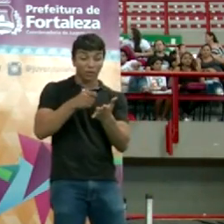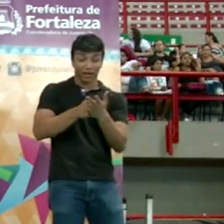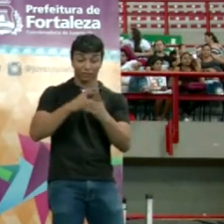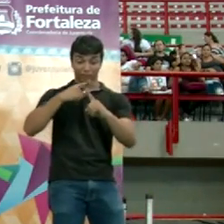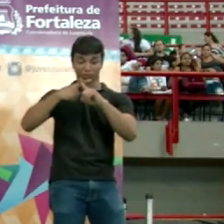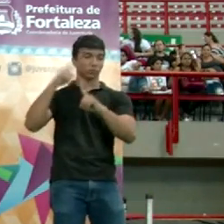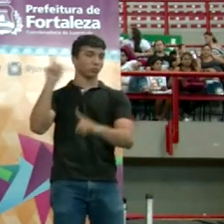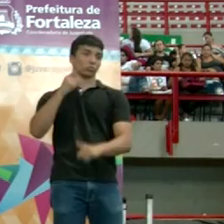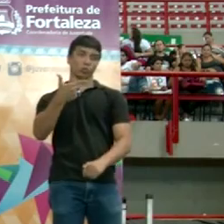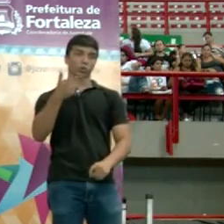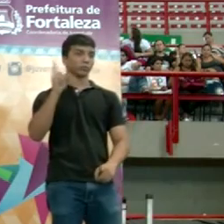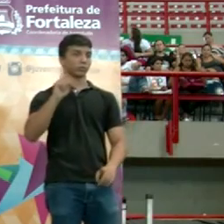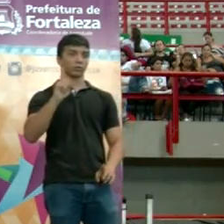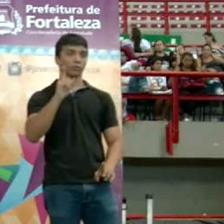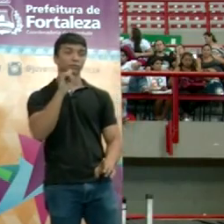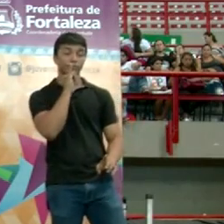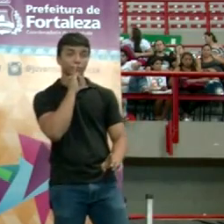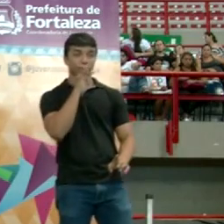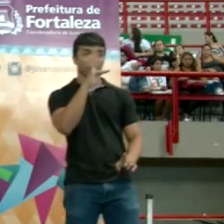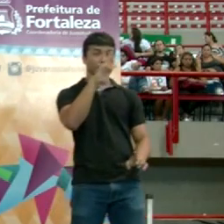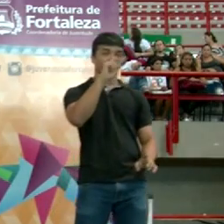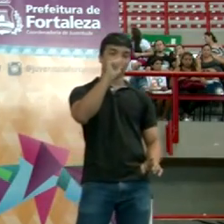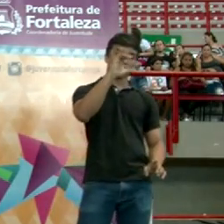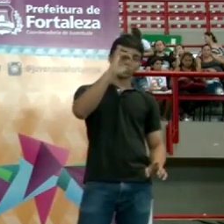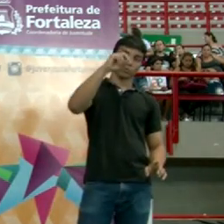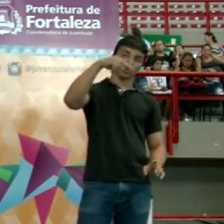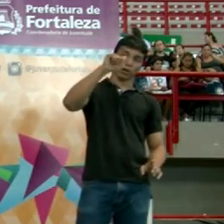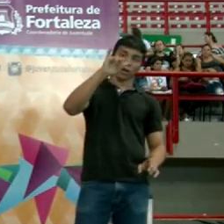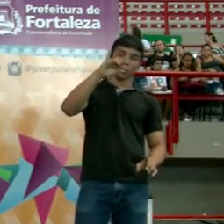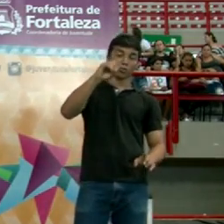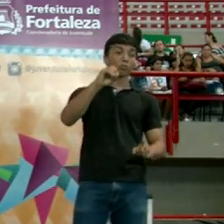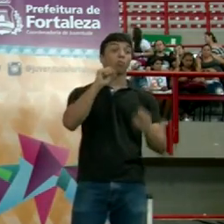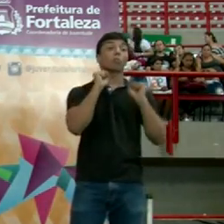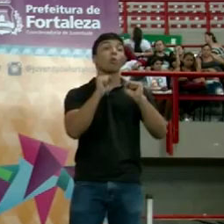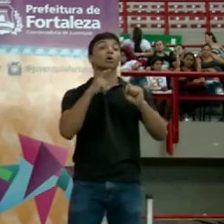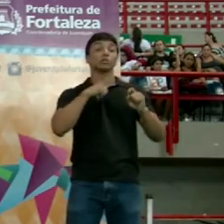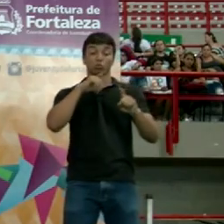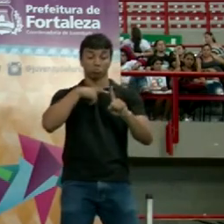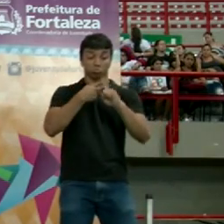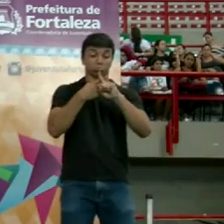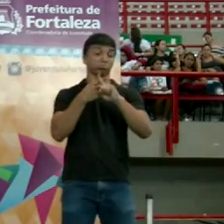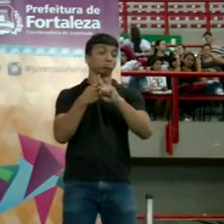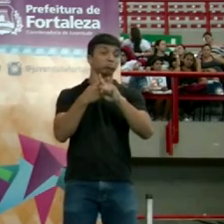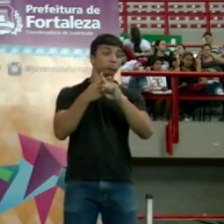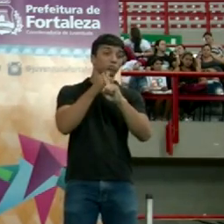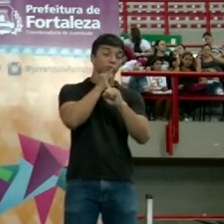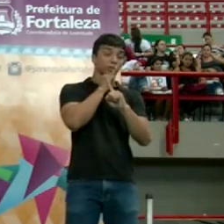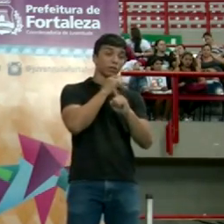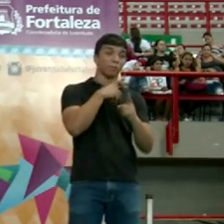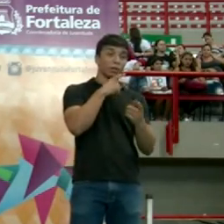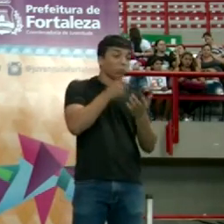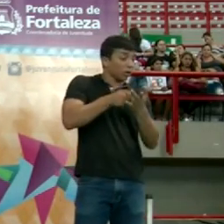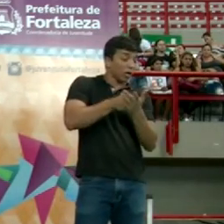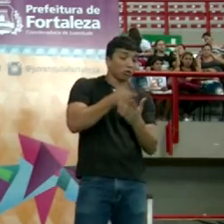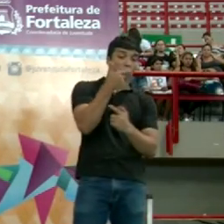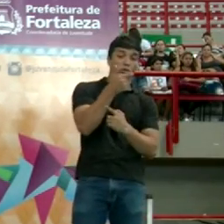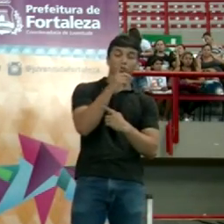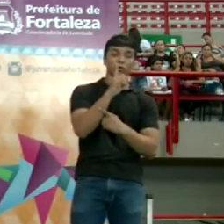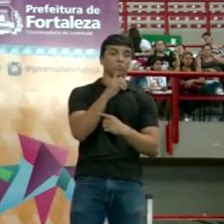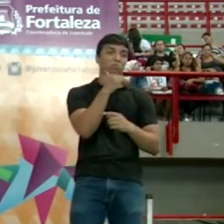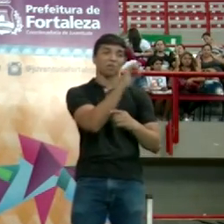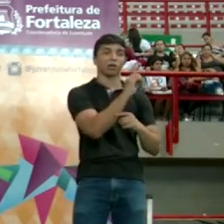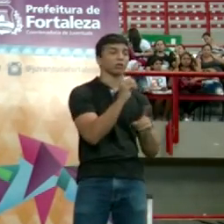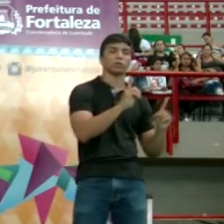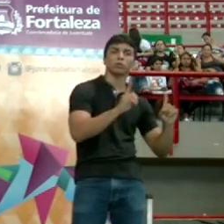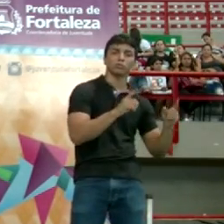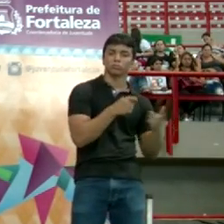tá? Todo número fracionário eu posso multiplicar pelo valor que eu quiser. Não é sempre por 2 ou por